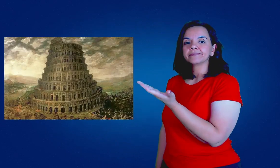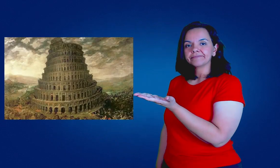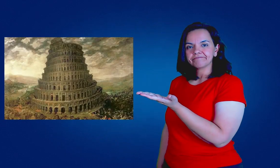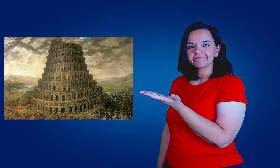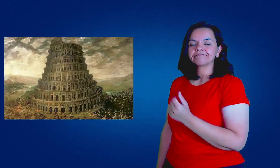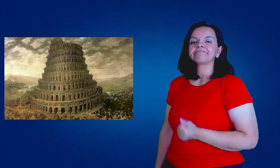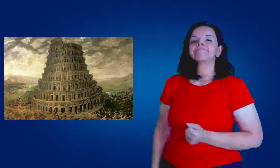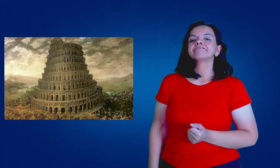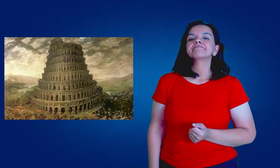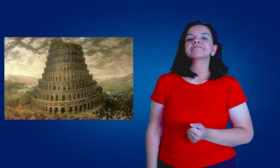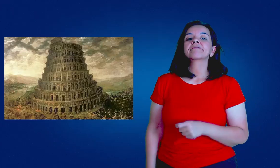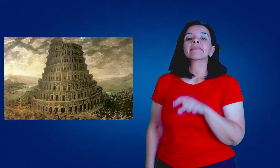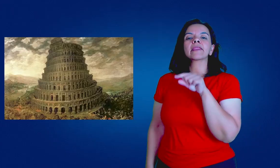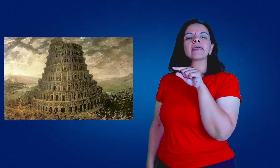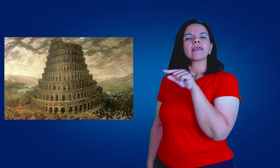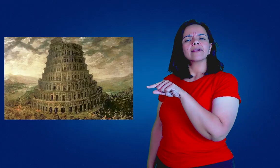Vejam essa imagem.